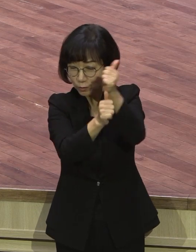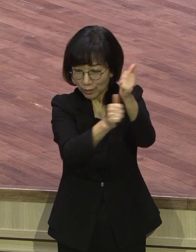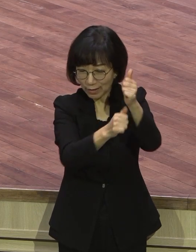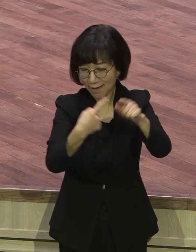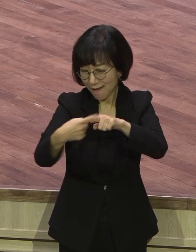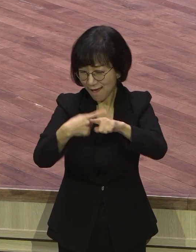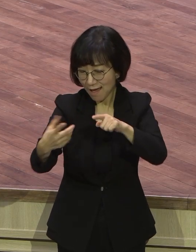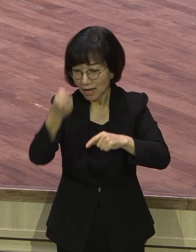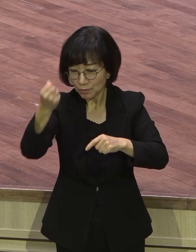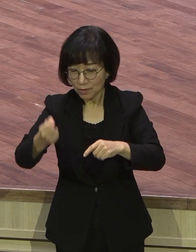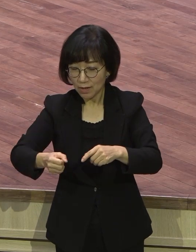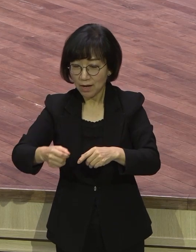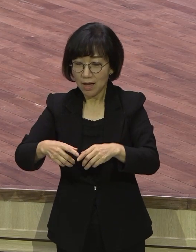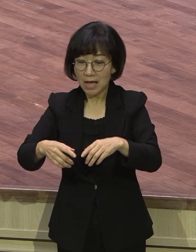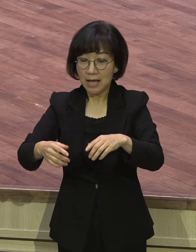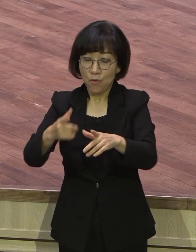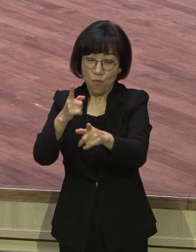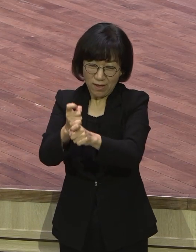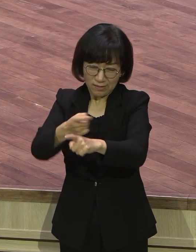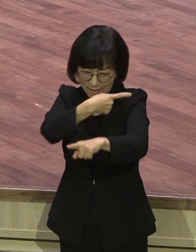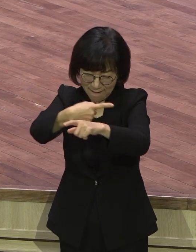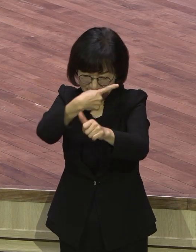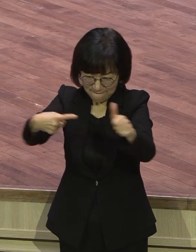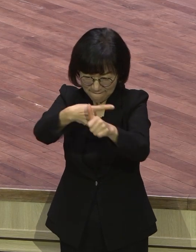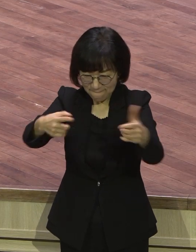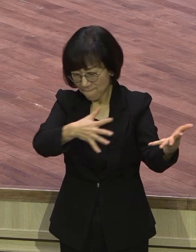아멜렉과 그 팩을 쳐서 무찌러니라